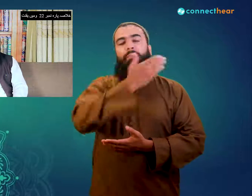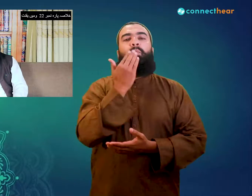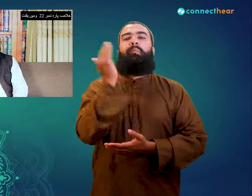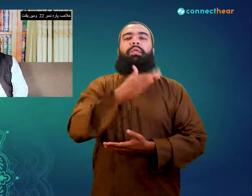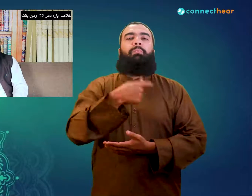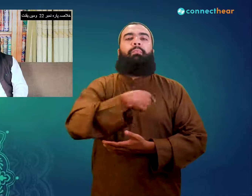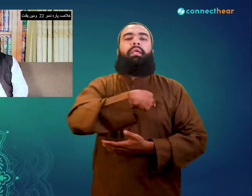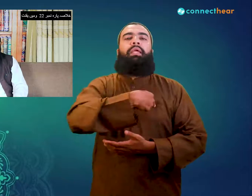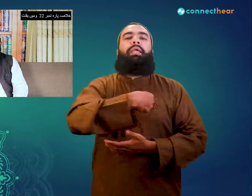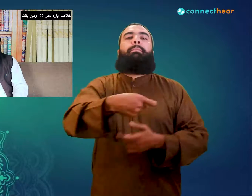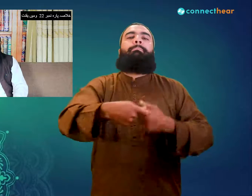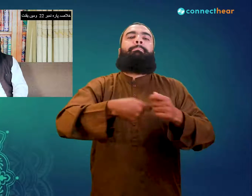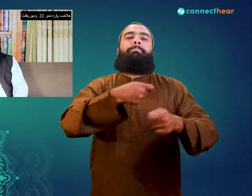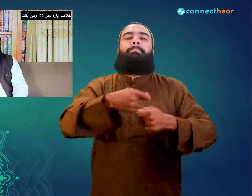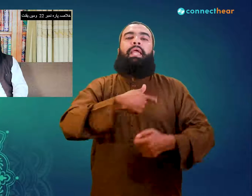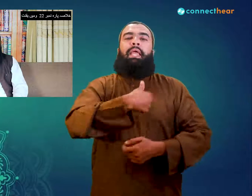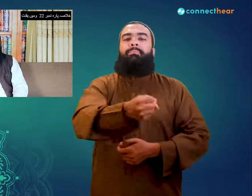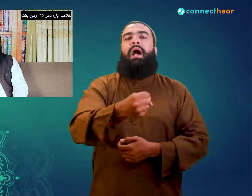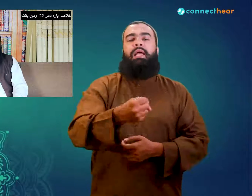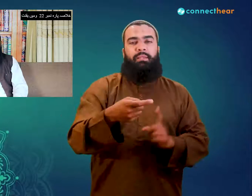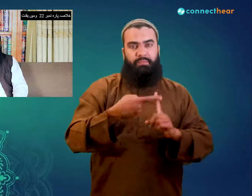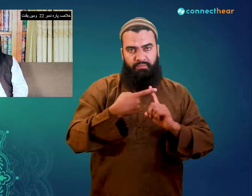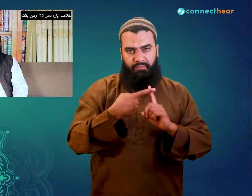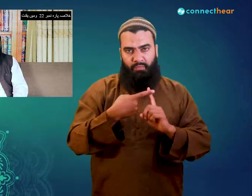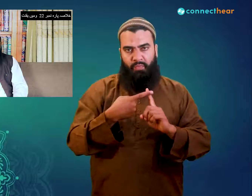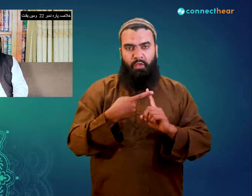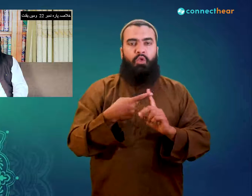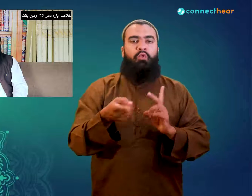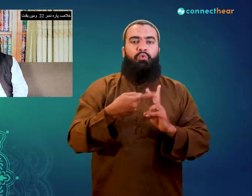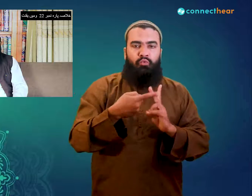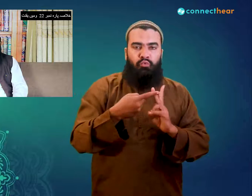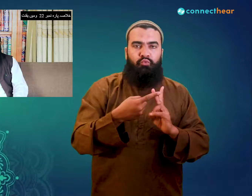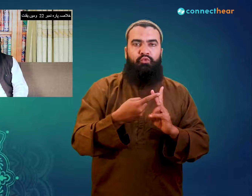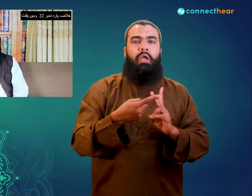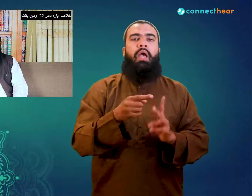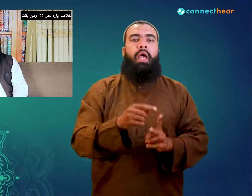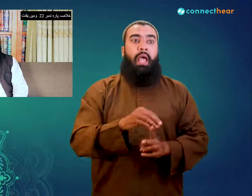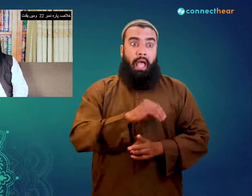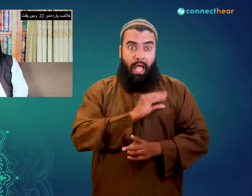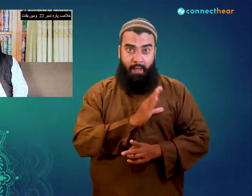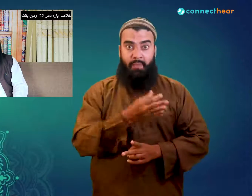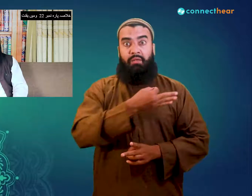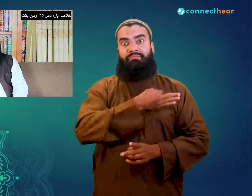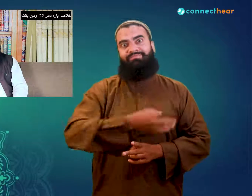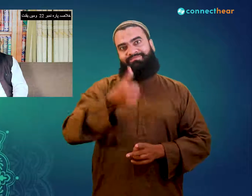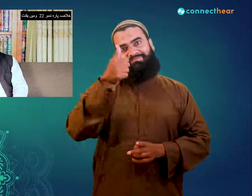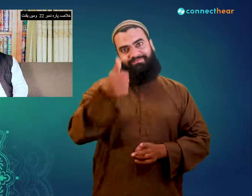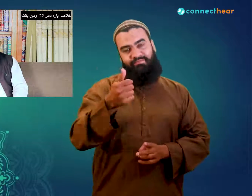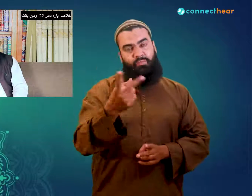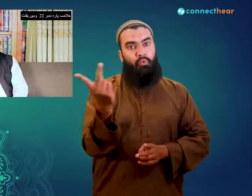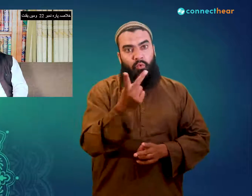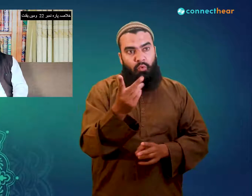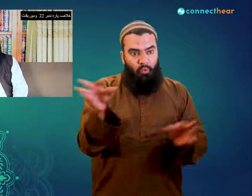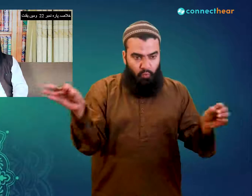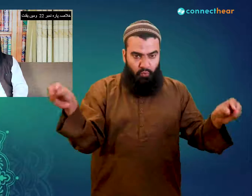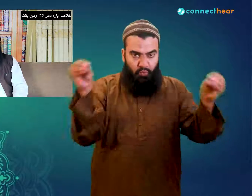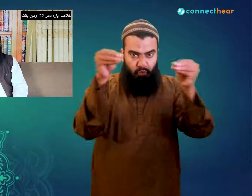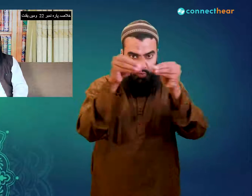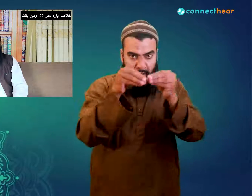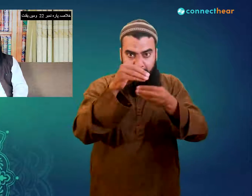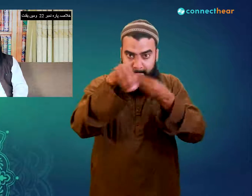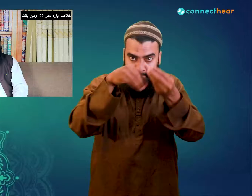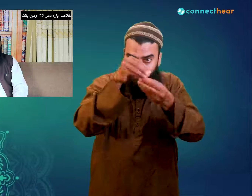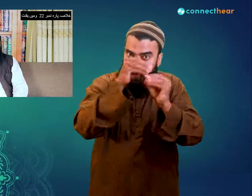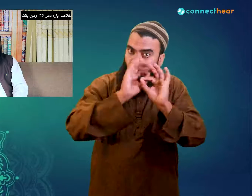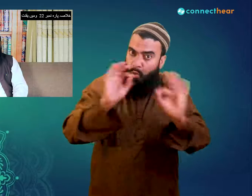ہے، اور دوسرا اس کا حصہ عمل صالح ہے۔ پھر فرمایا ان دونوں کے تقاضوں